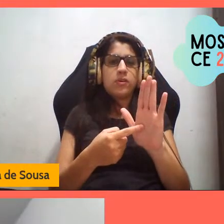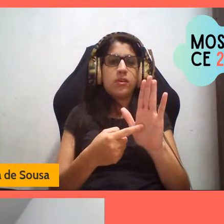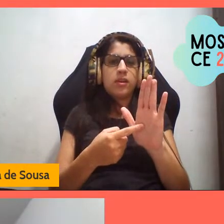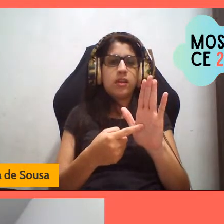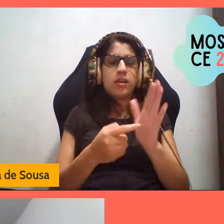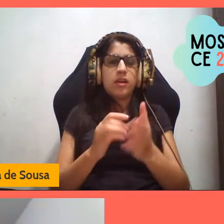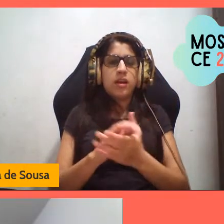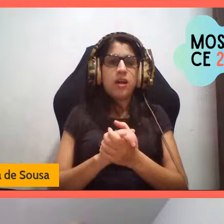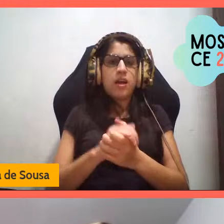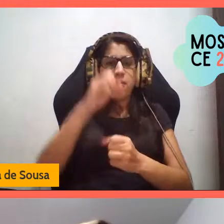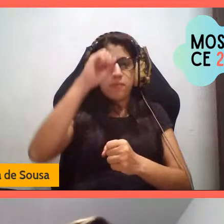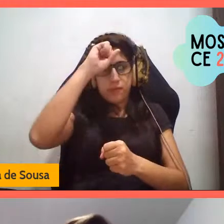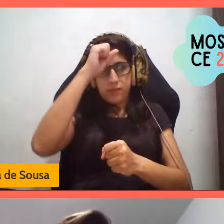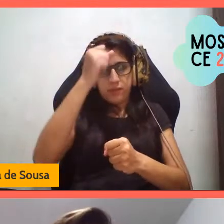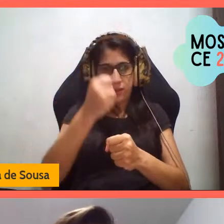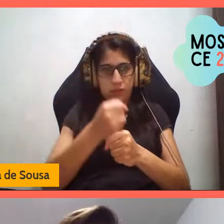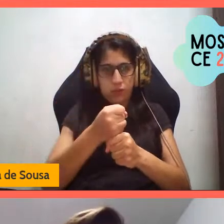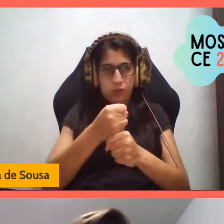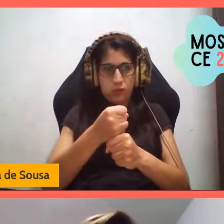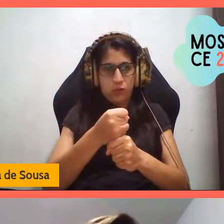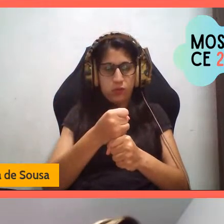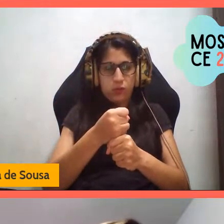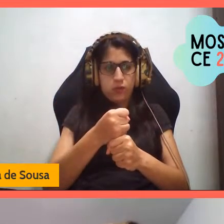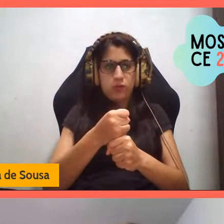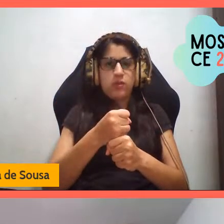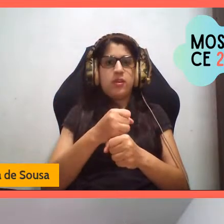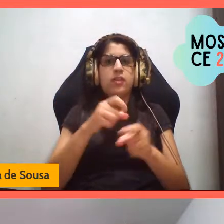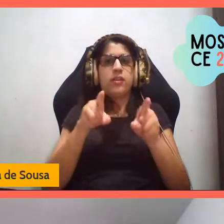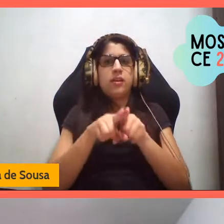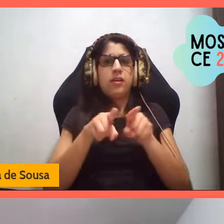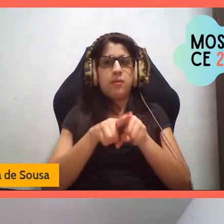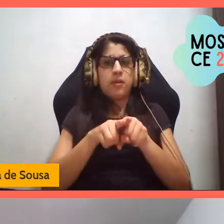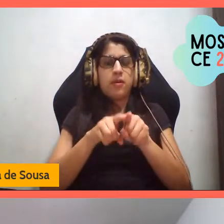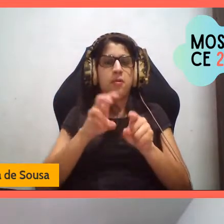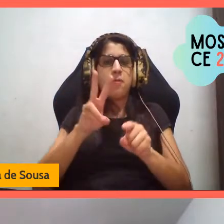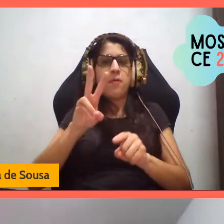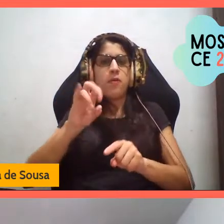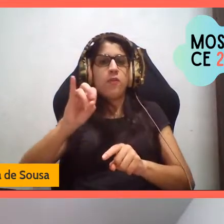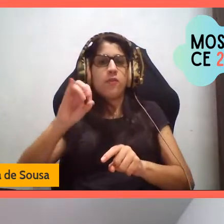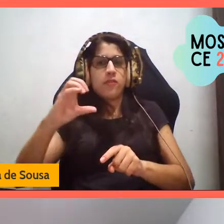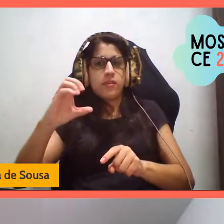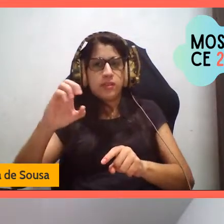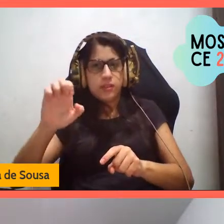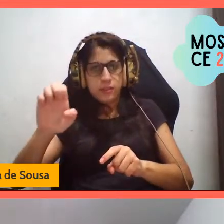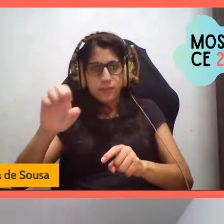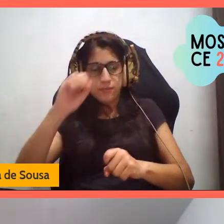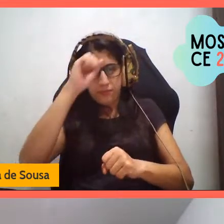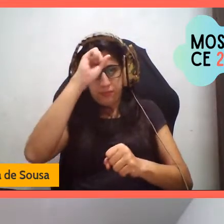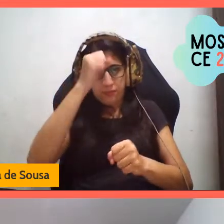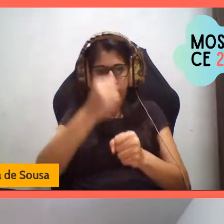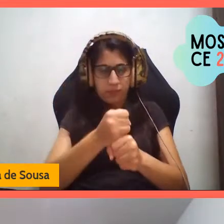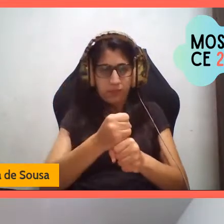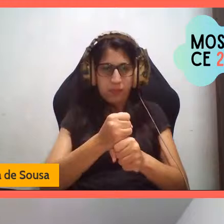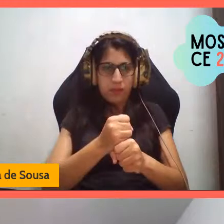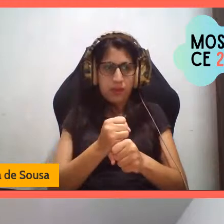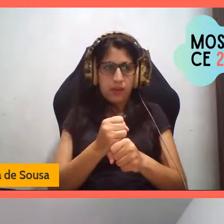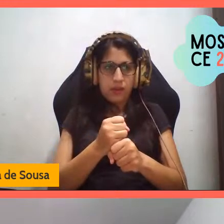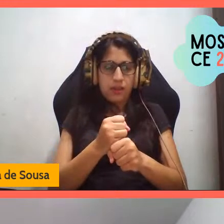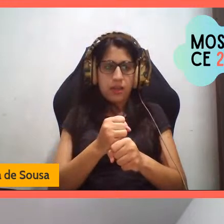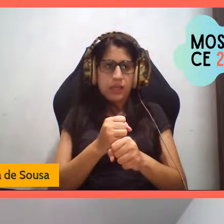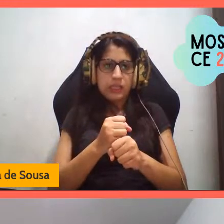diretora, o meu vice-diretor. E já a gente vai passar um vídeo que a Amanda,